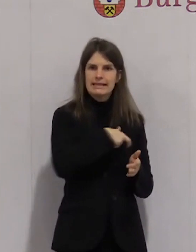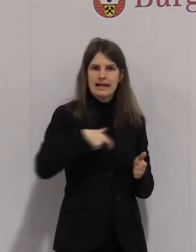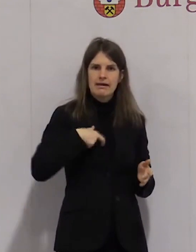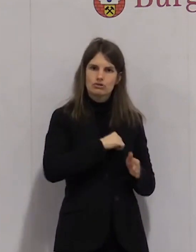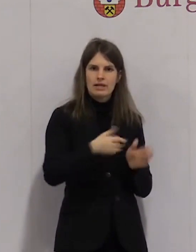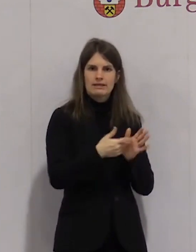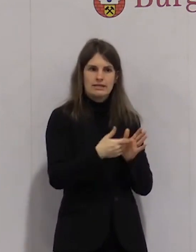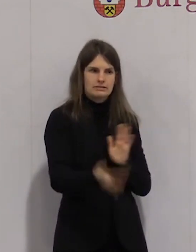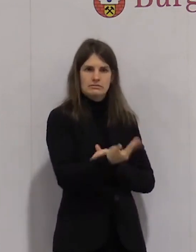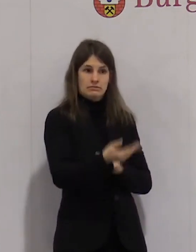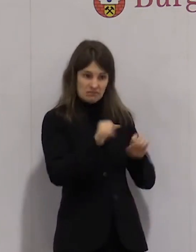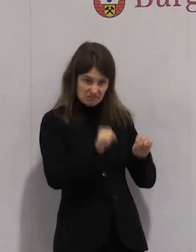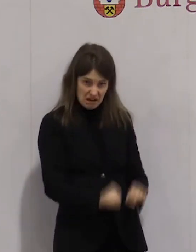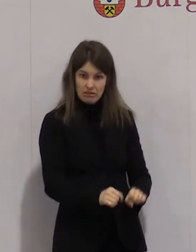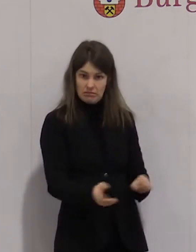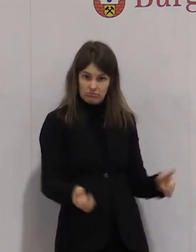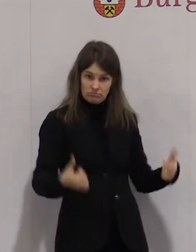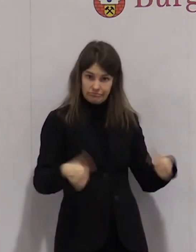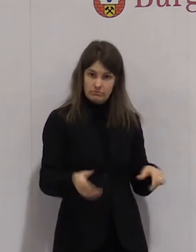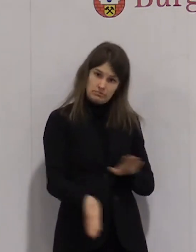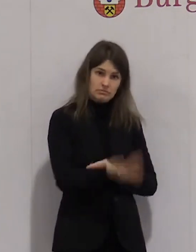das wirklich so